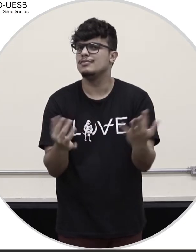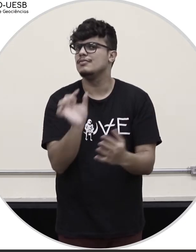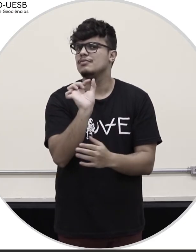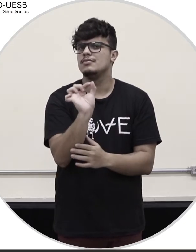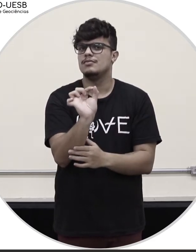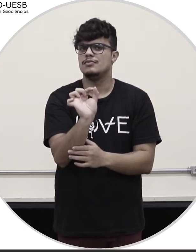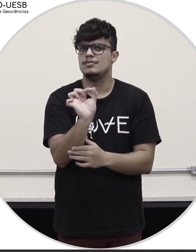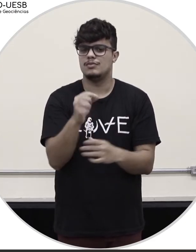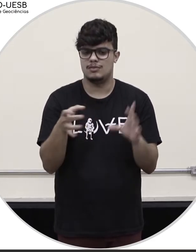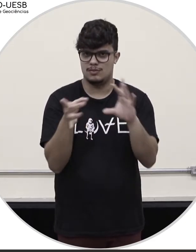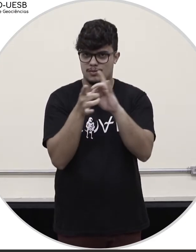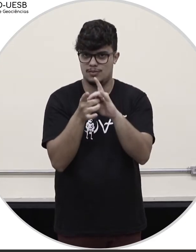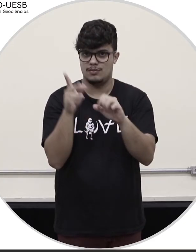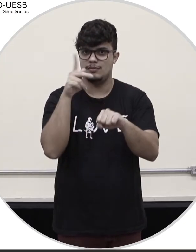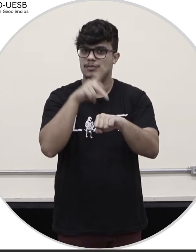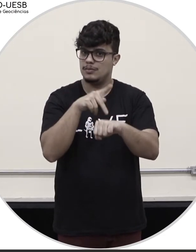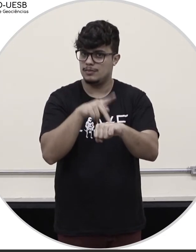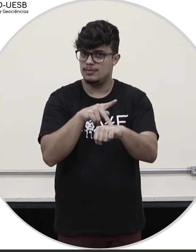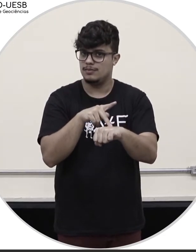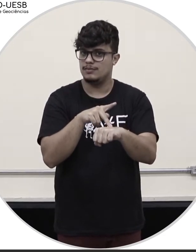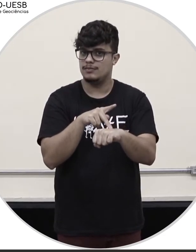esses minerais que vão originar